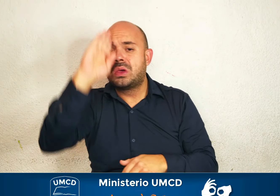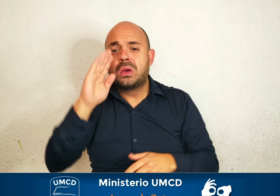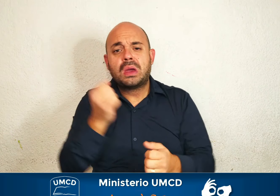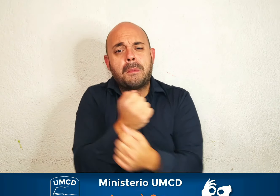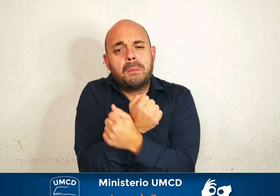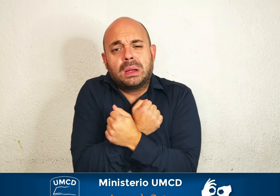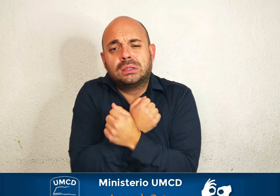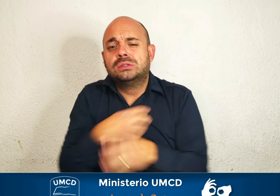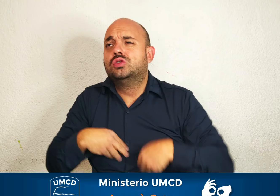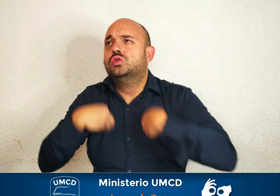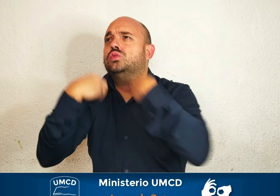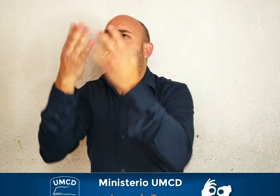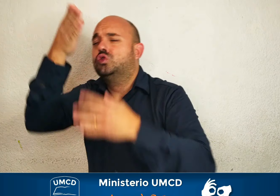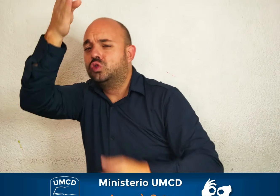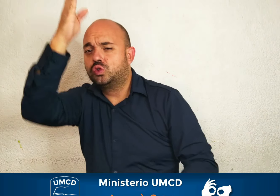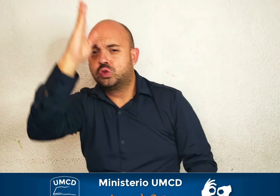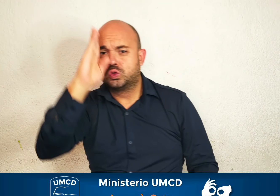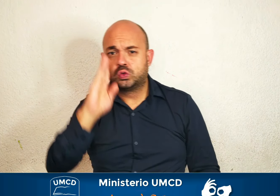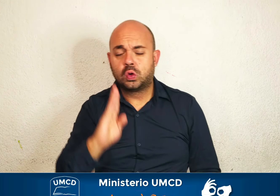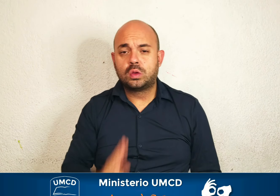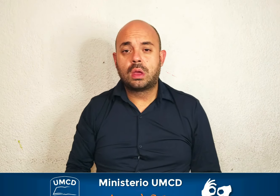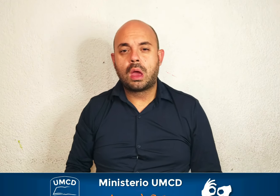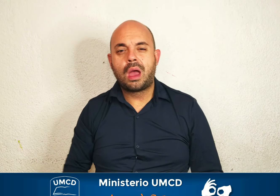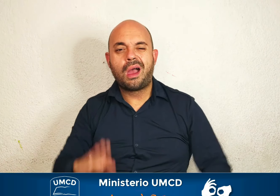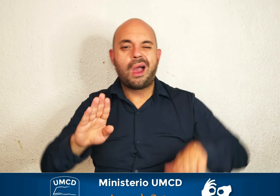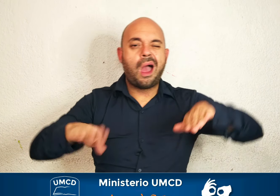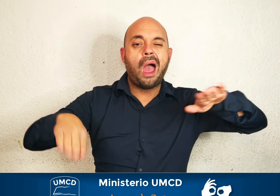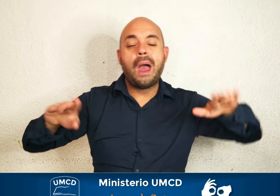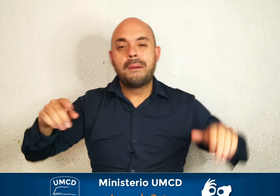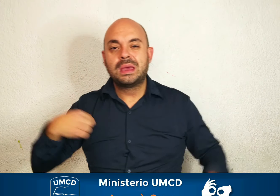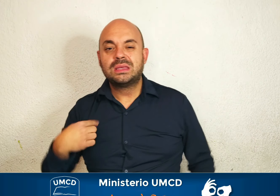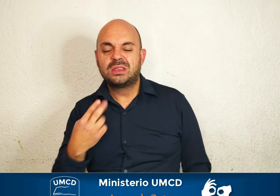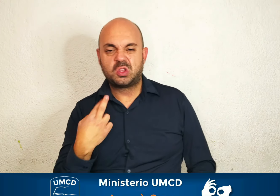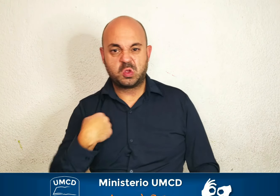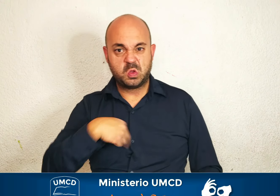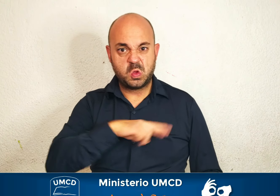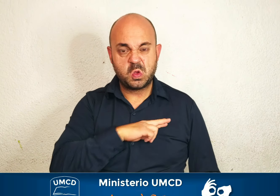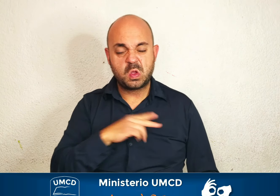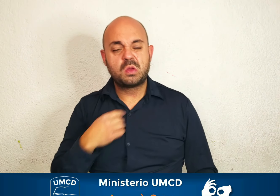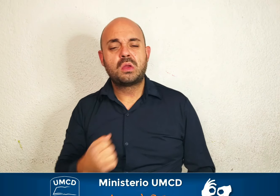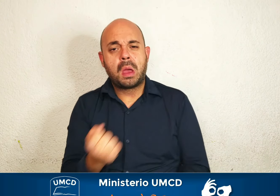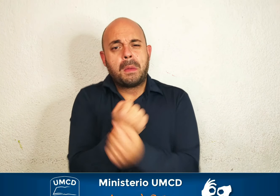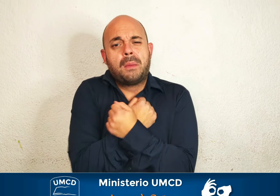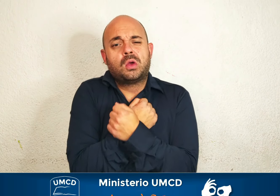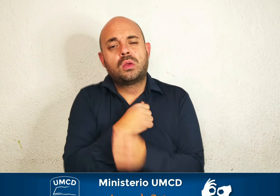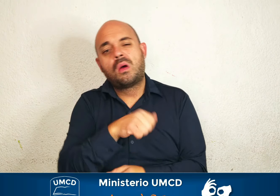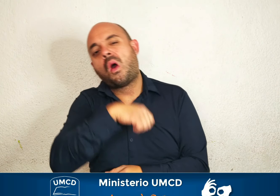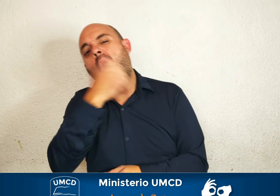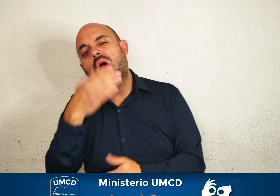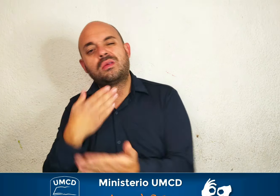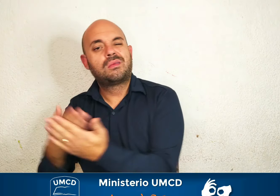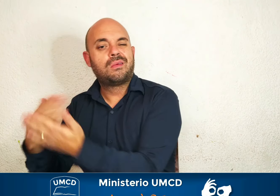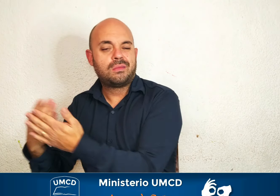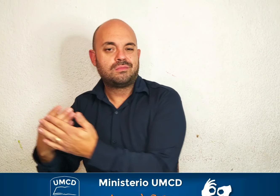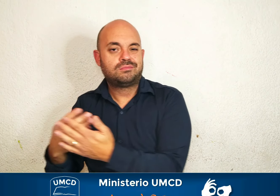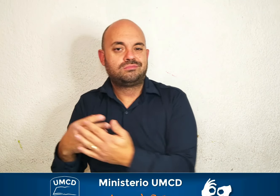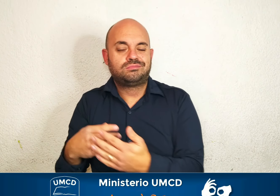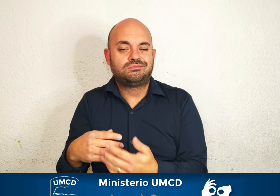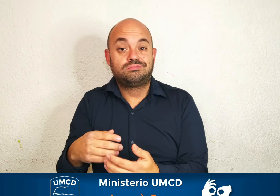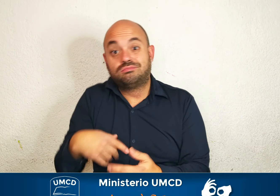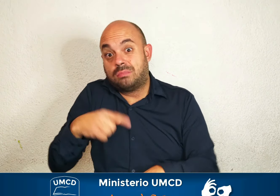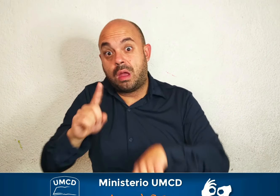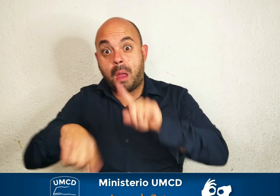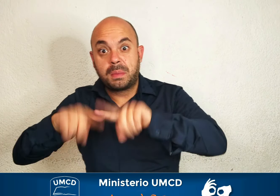tengo que entregarle todo mi ser. A veces nosotros amamos otras cosas Y es ahí donde tenemos nuevamente otro